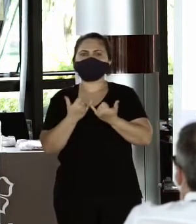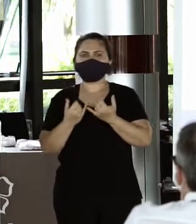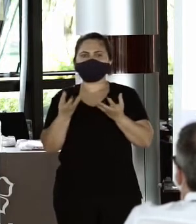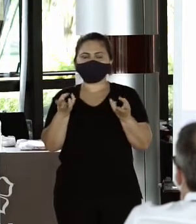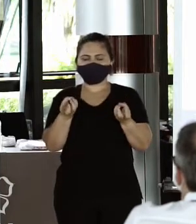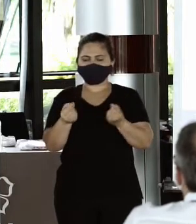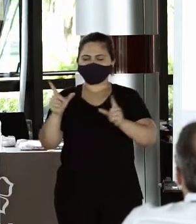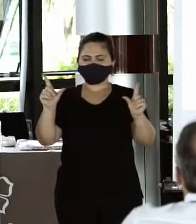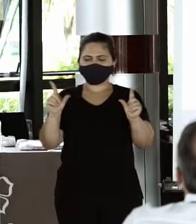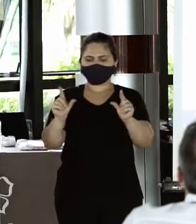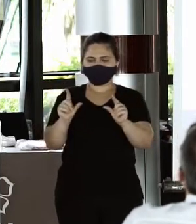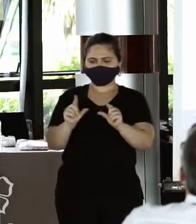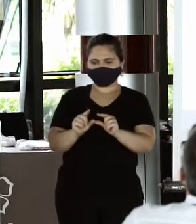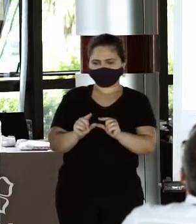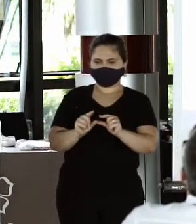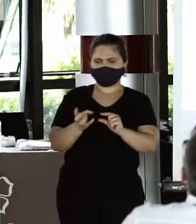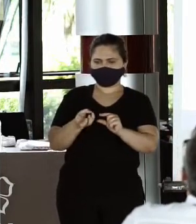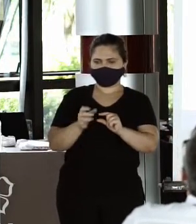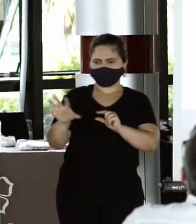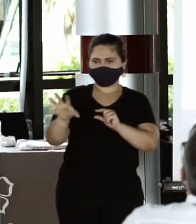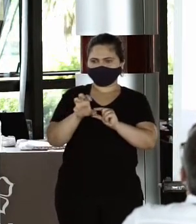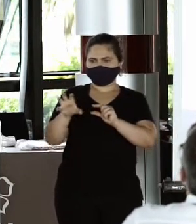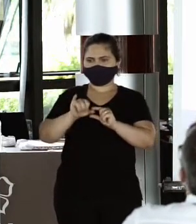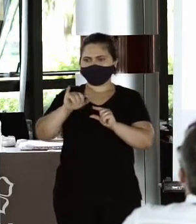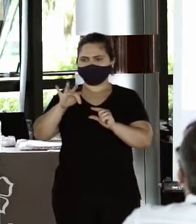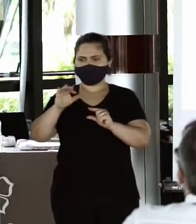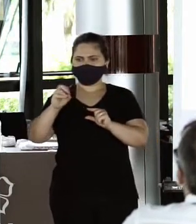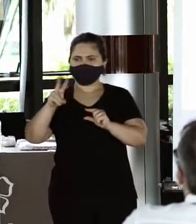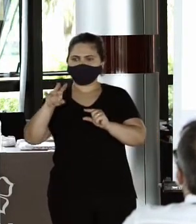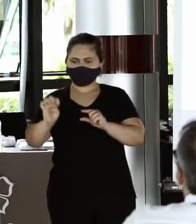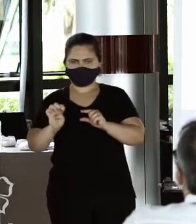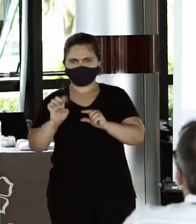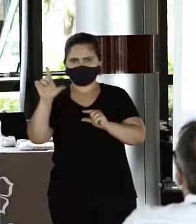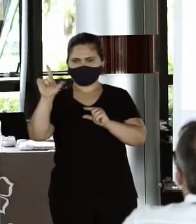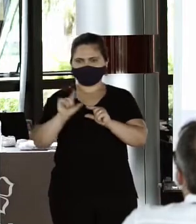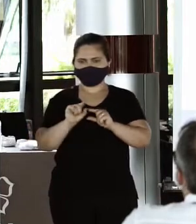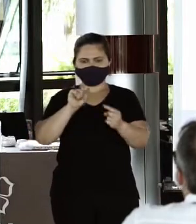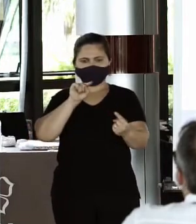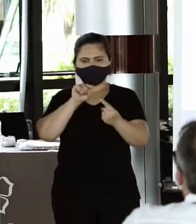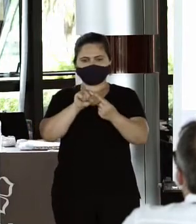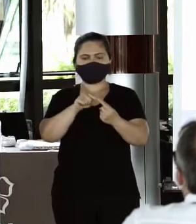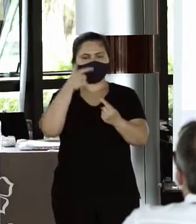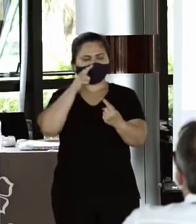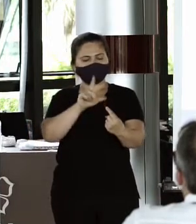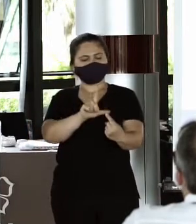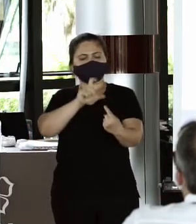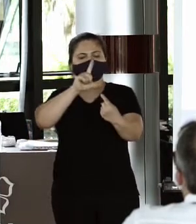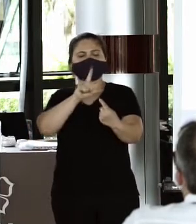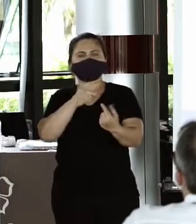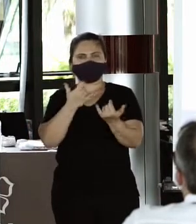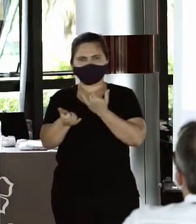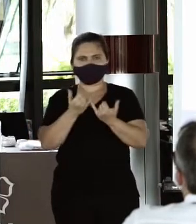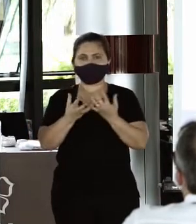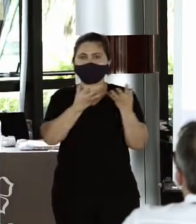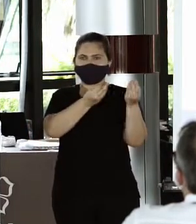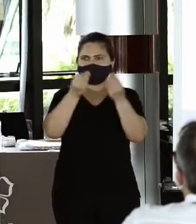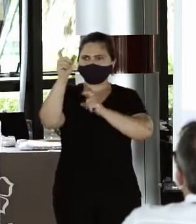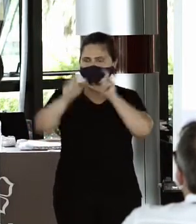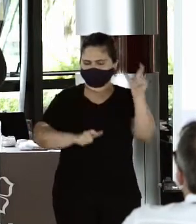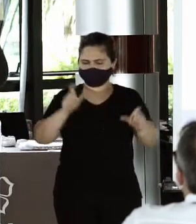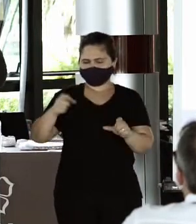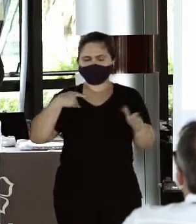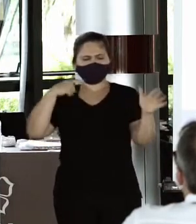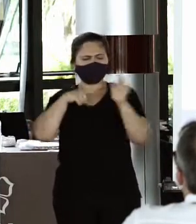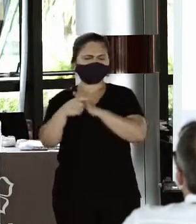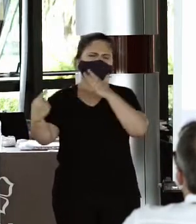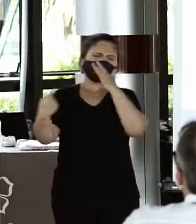Quanto menor é o valor do IFOV, tá? Menor é o objeto que eu consigo captar. Então, muita gente sempre... A